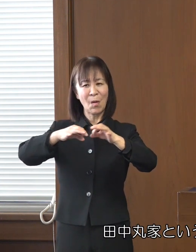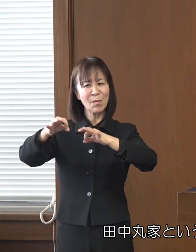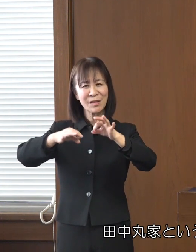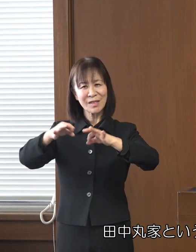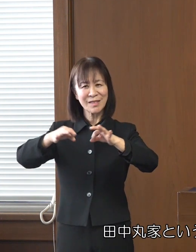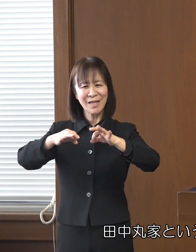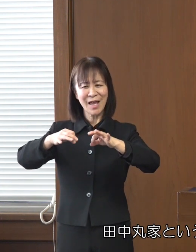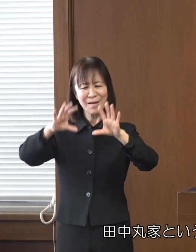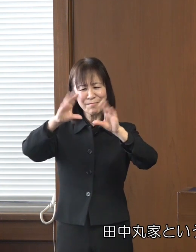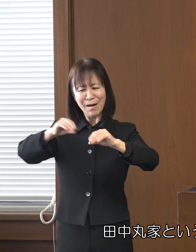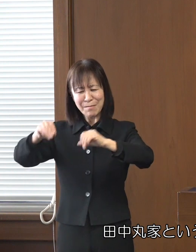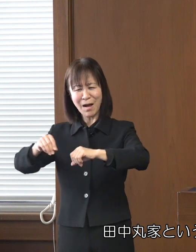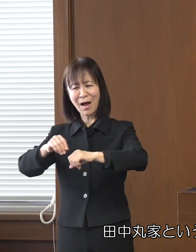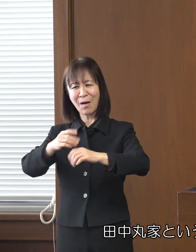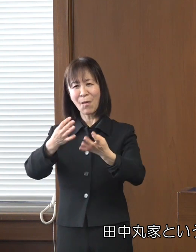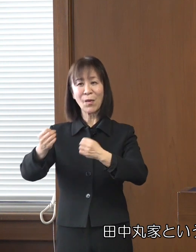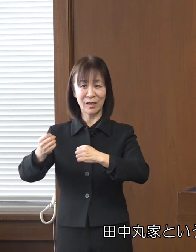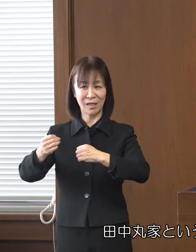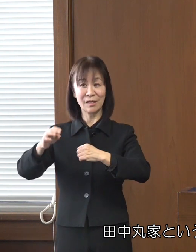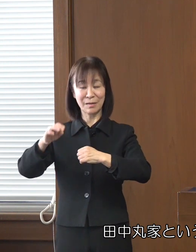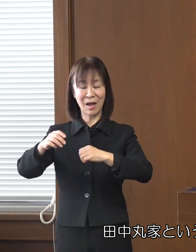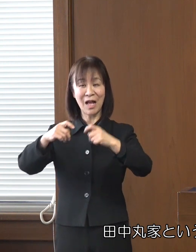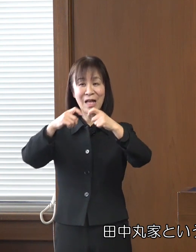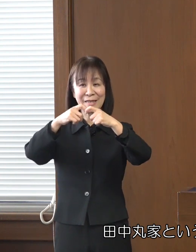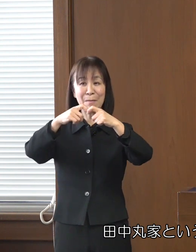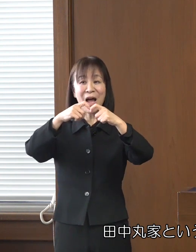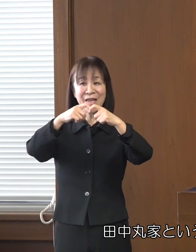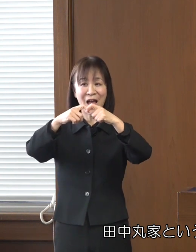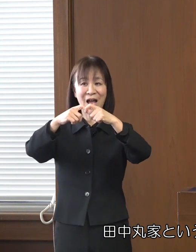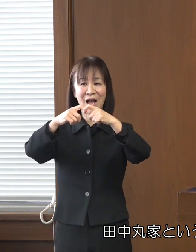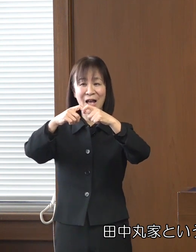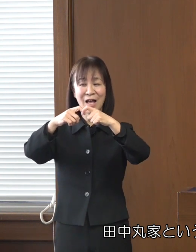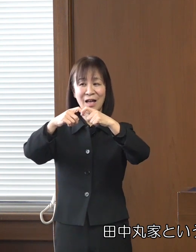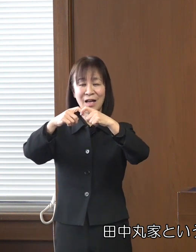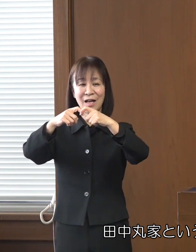まあ、田中丸系というか玉屋さん